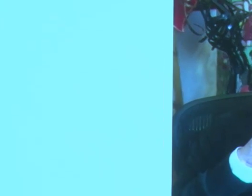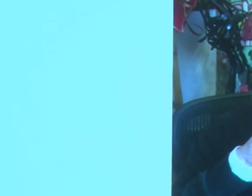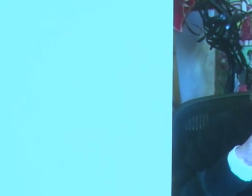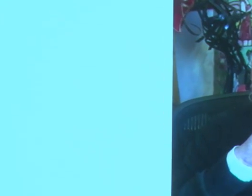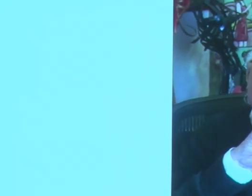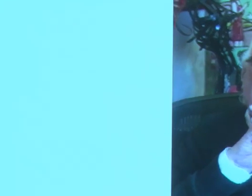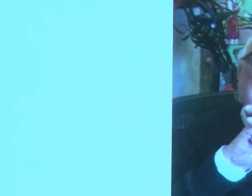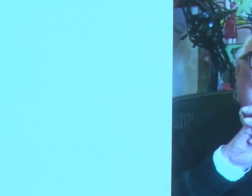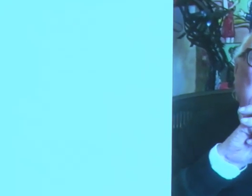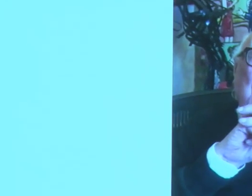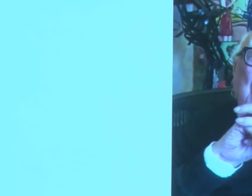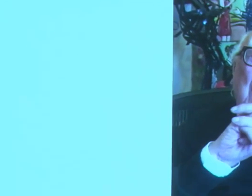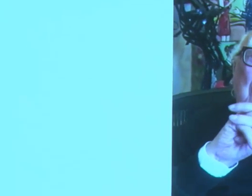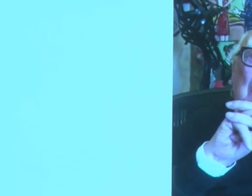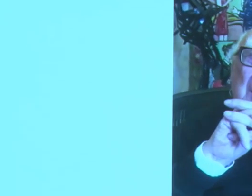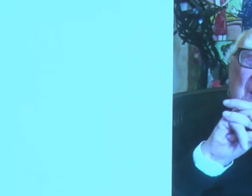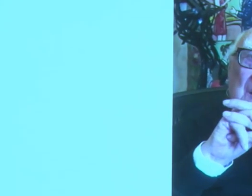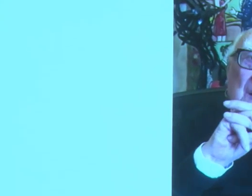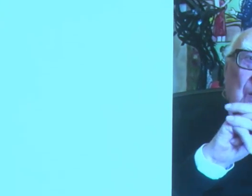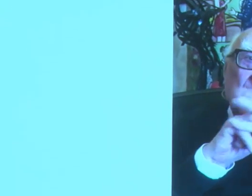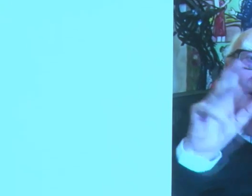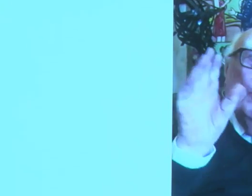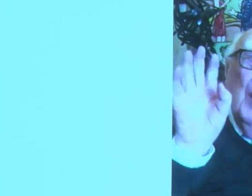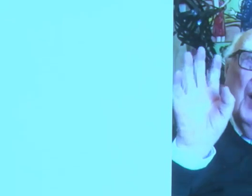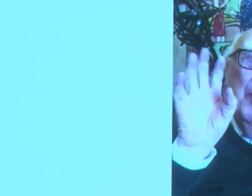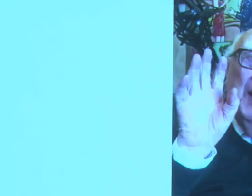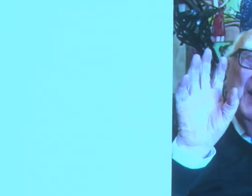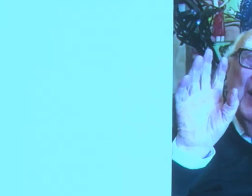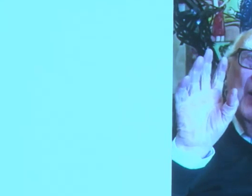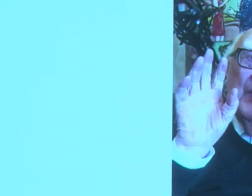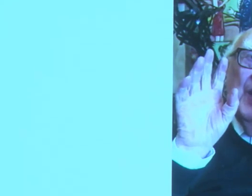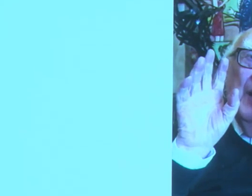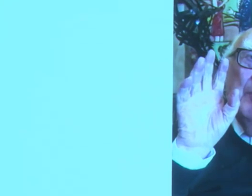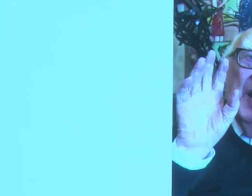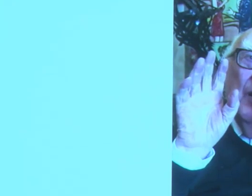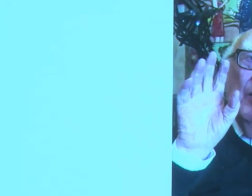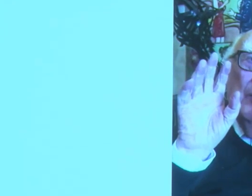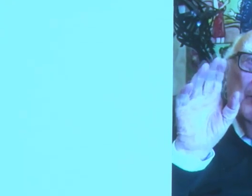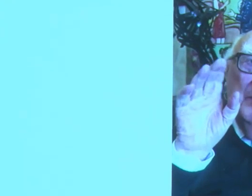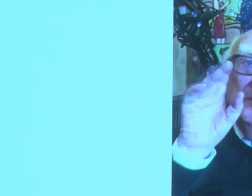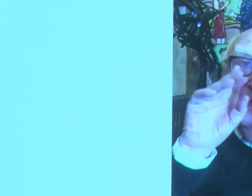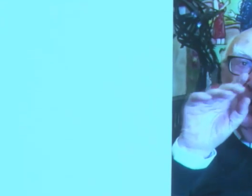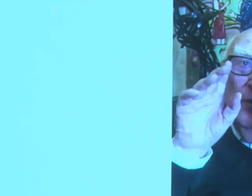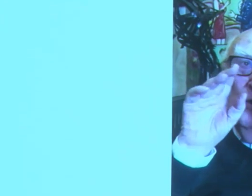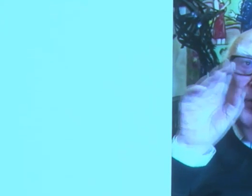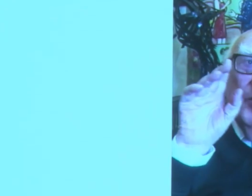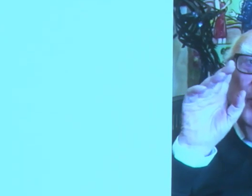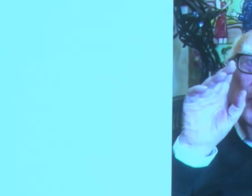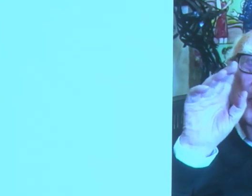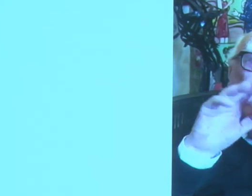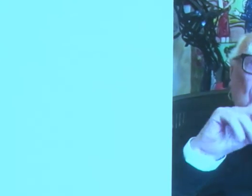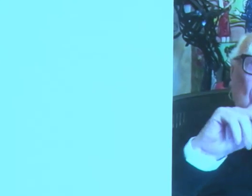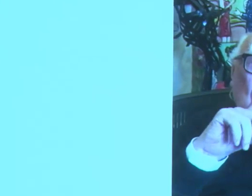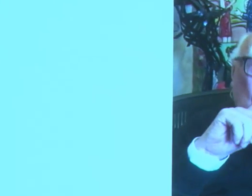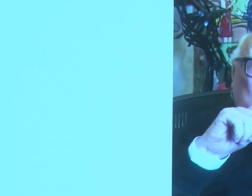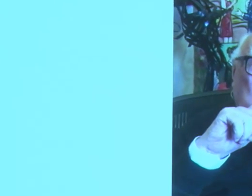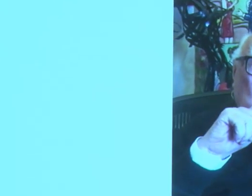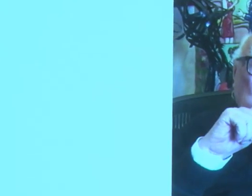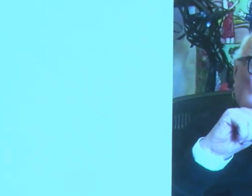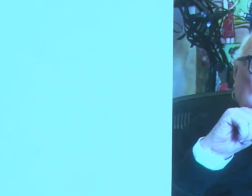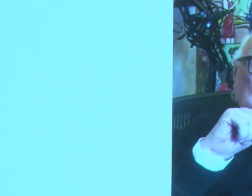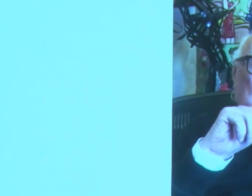a mettere assieme questi due elementi che sembrano ma non lo sono